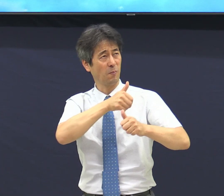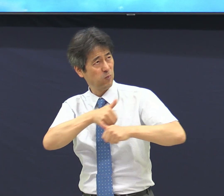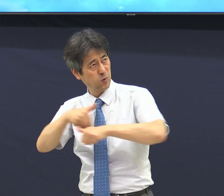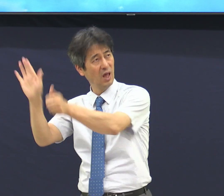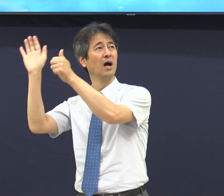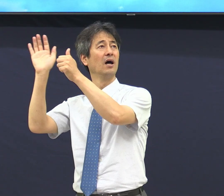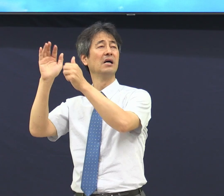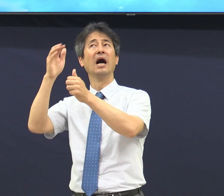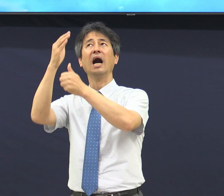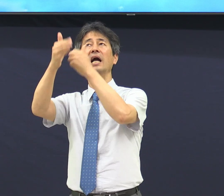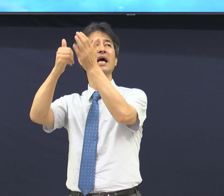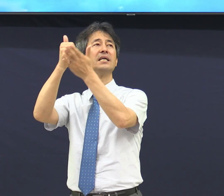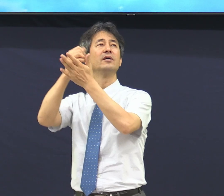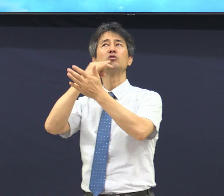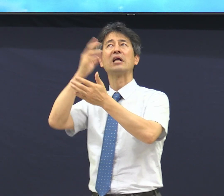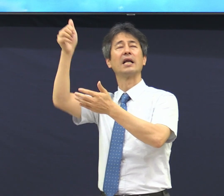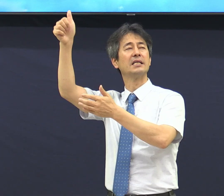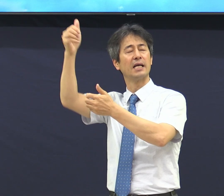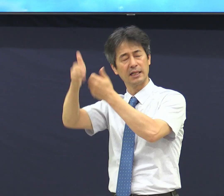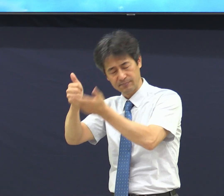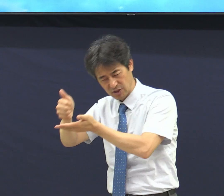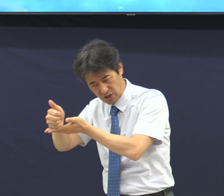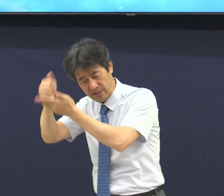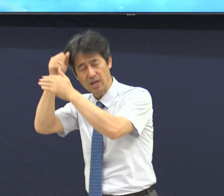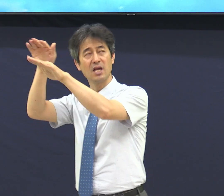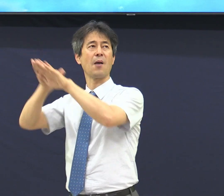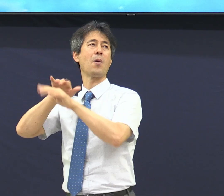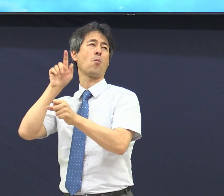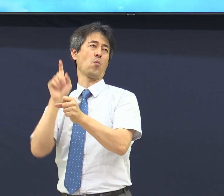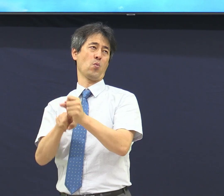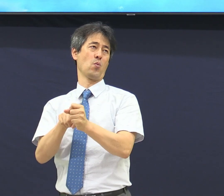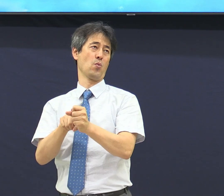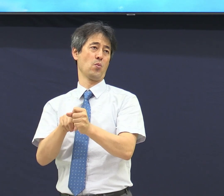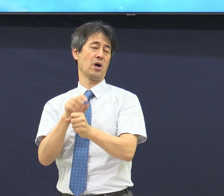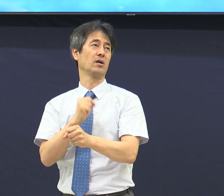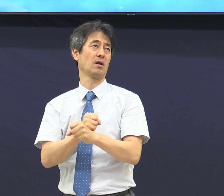곳을 벗어나서 주 하나님만 섬길 수 있도록